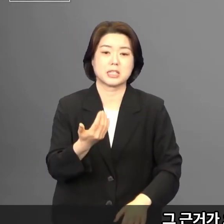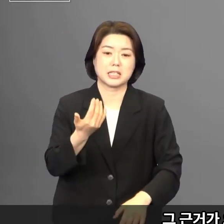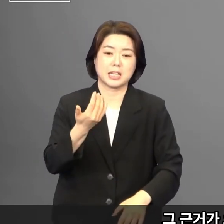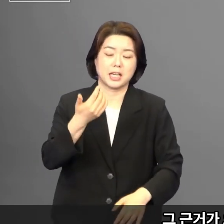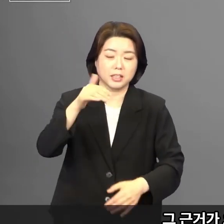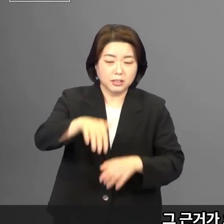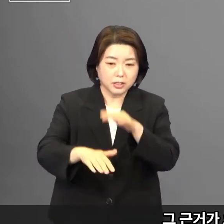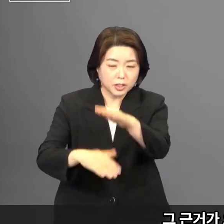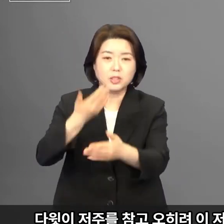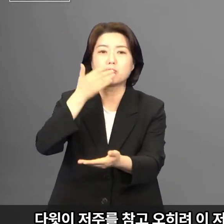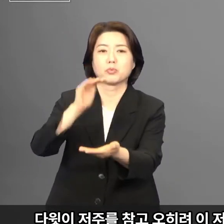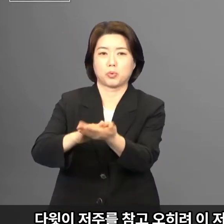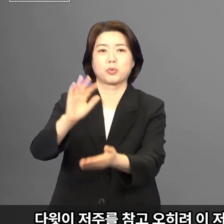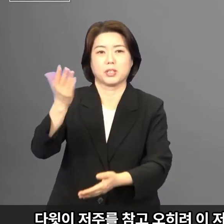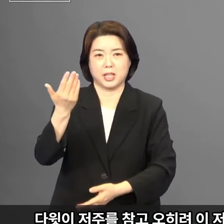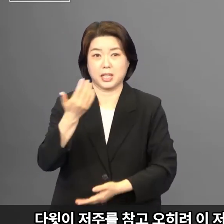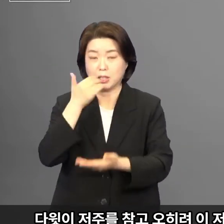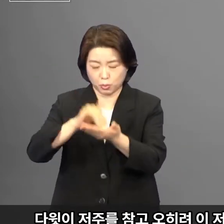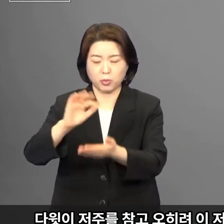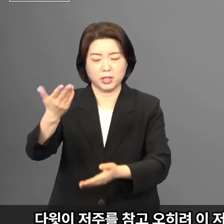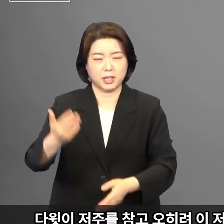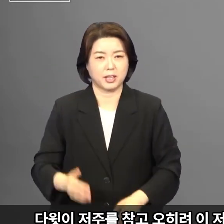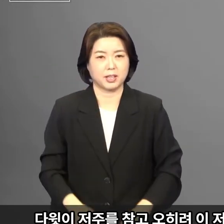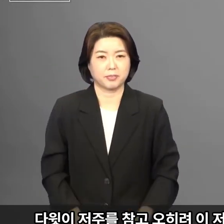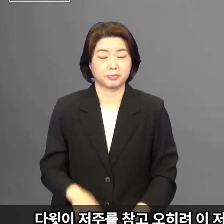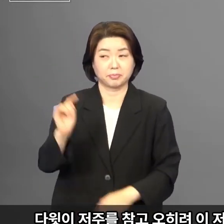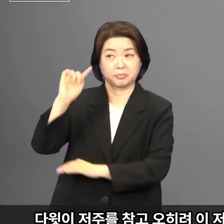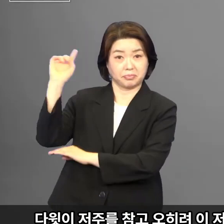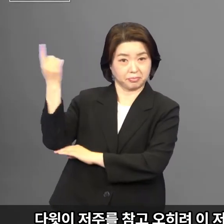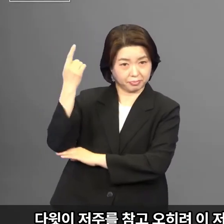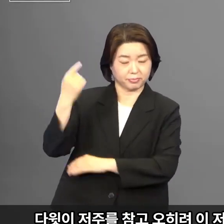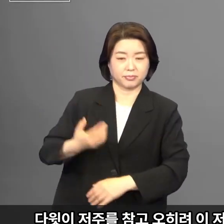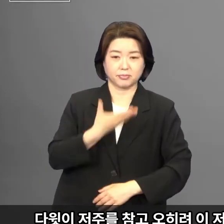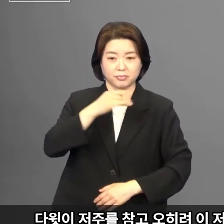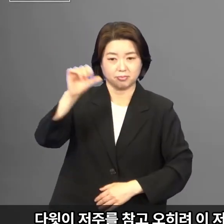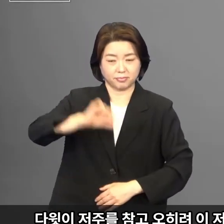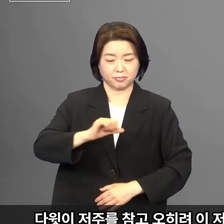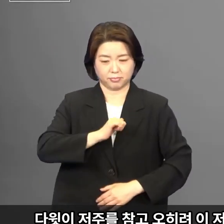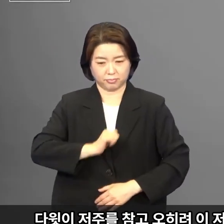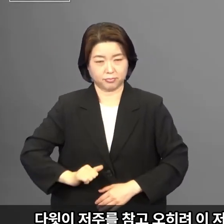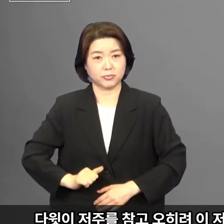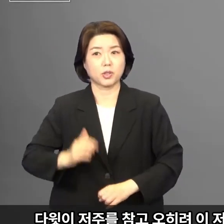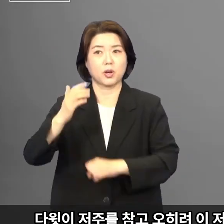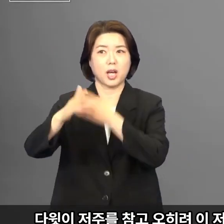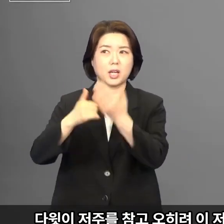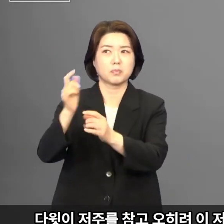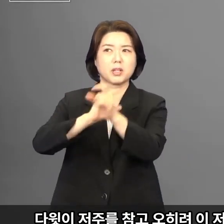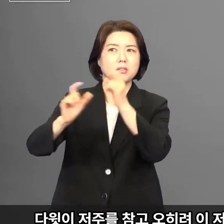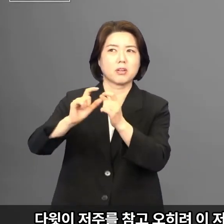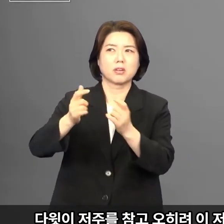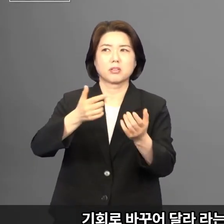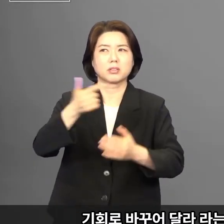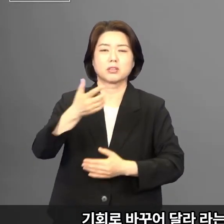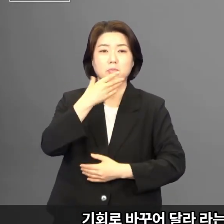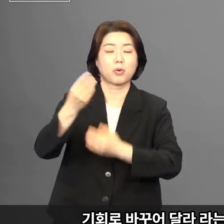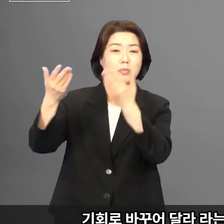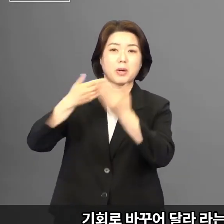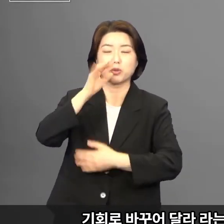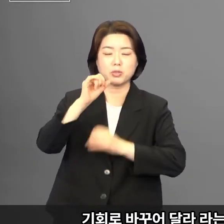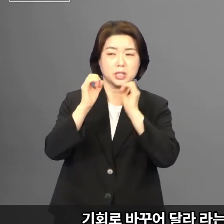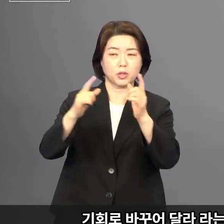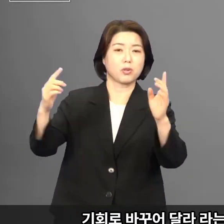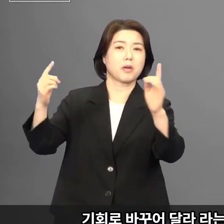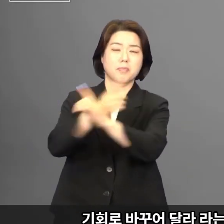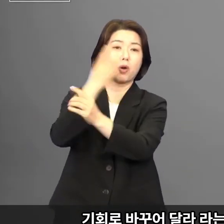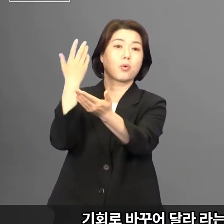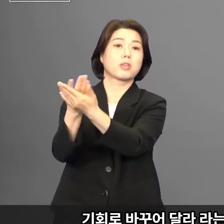오늘 12절입니다. 다윗이 저주를 참고 오히려 이 저주를 하나님께 더 큰 복을 받을 수 있는 기회로